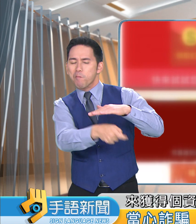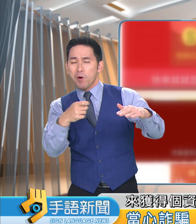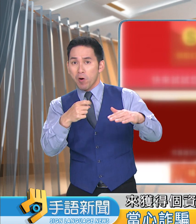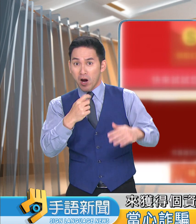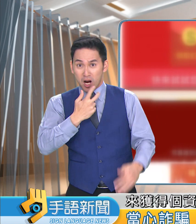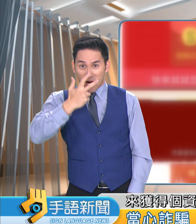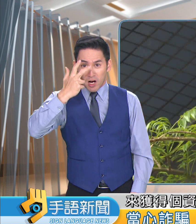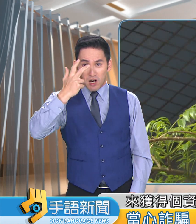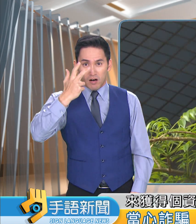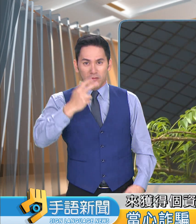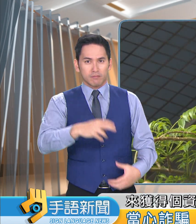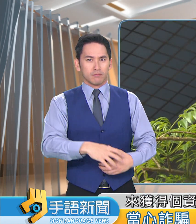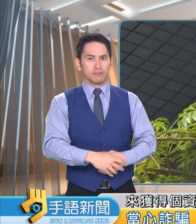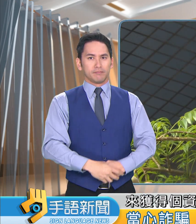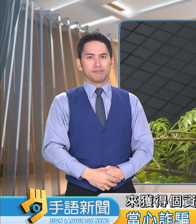得个资账号。